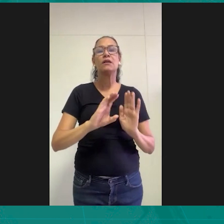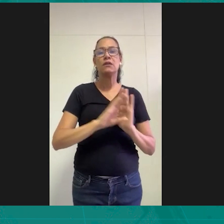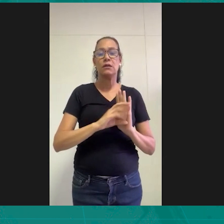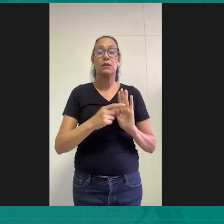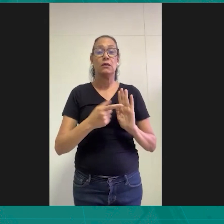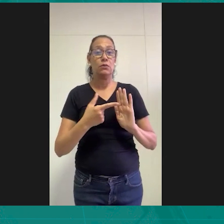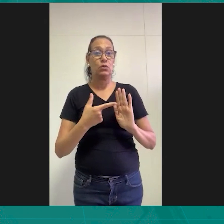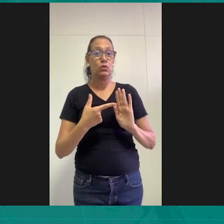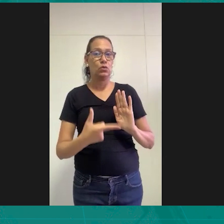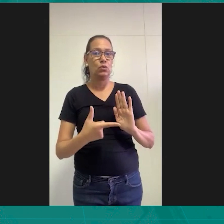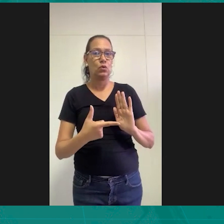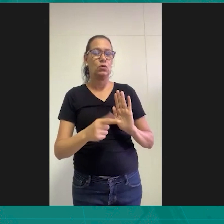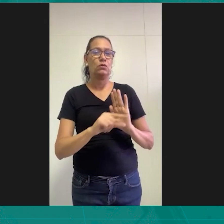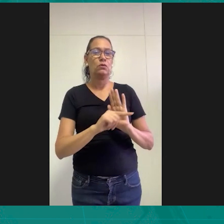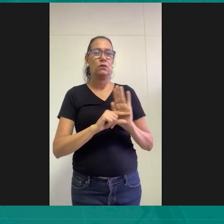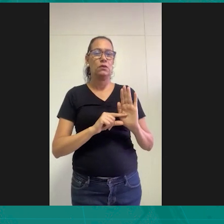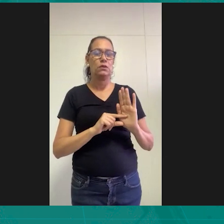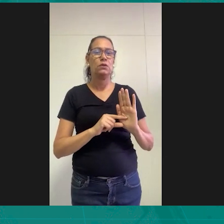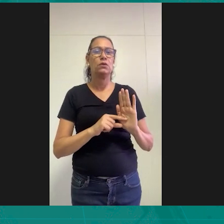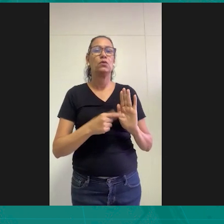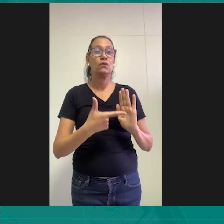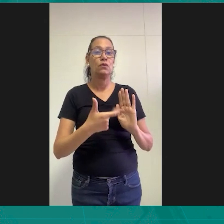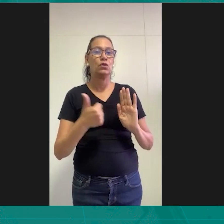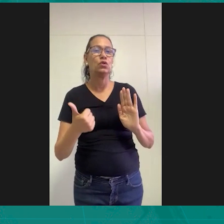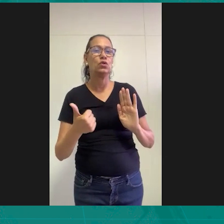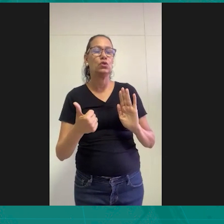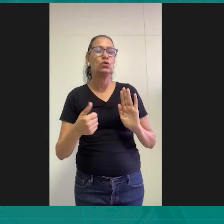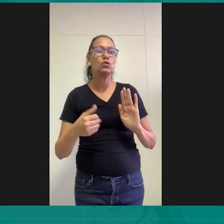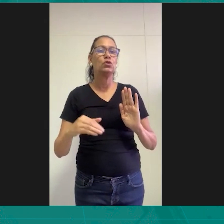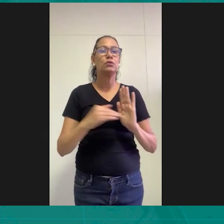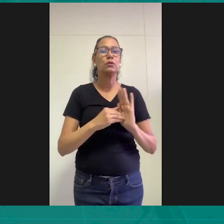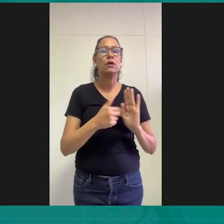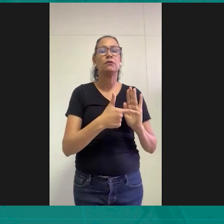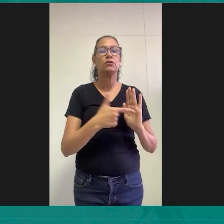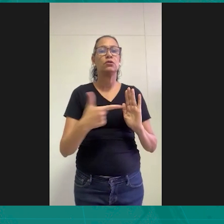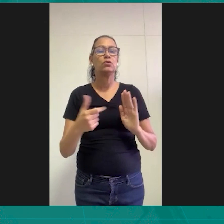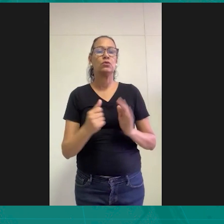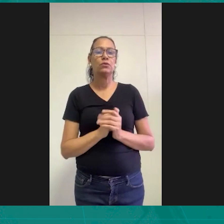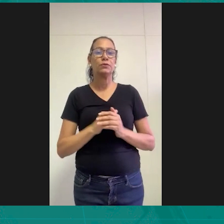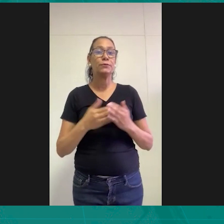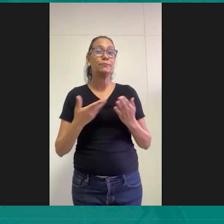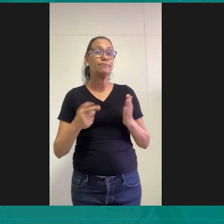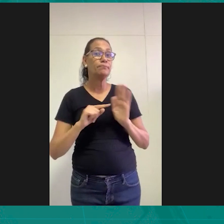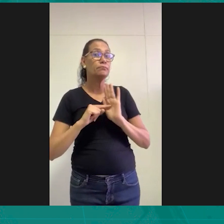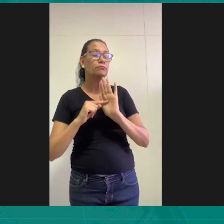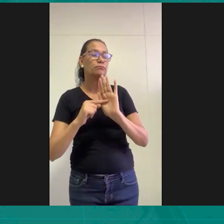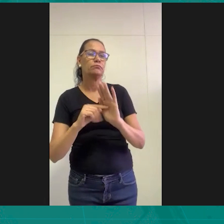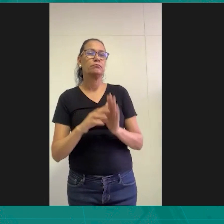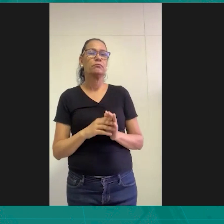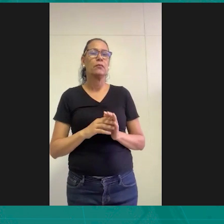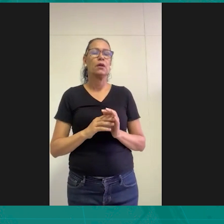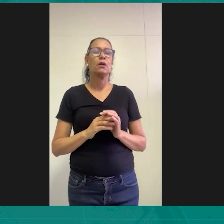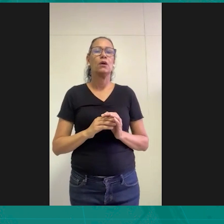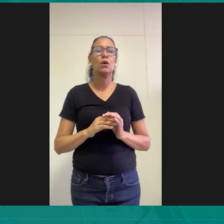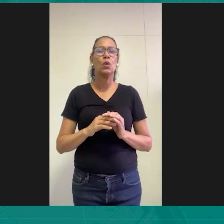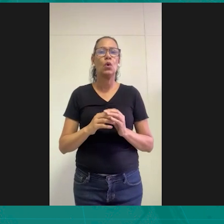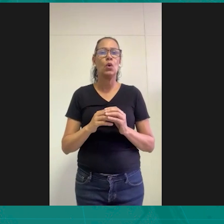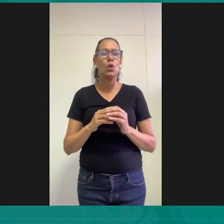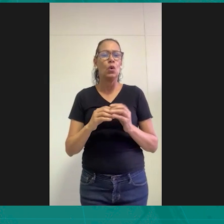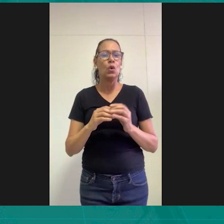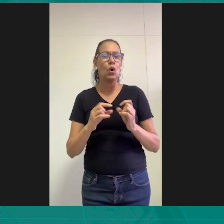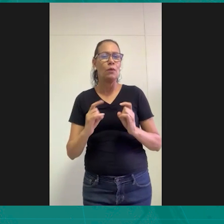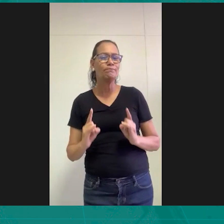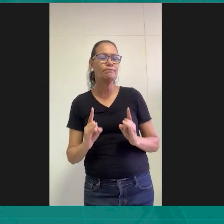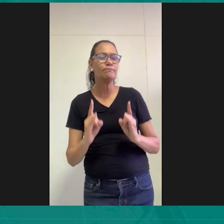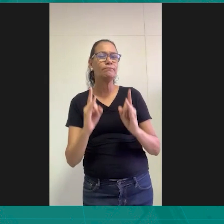No qual todo edifício bem ajustado cresce para santuário dedicado ao Senhor.